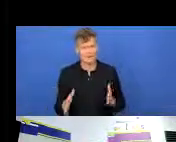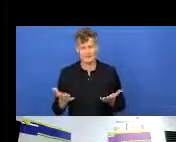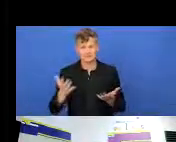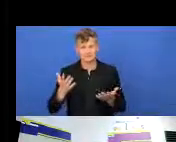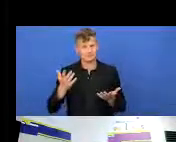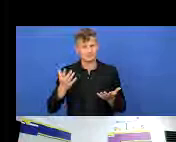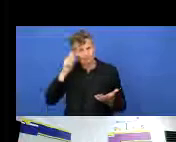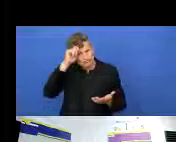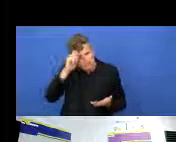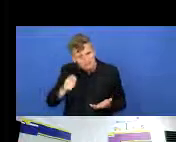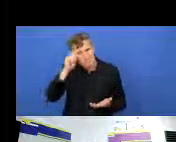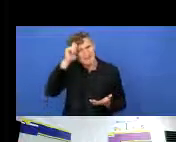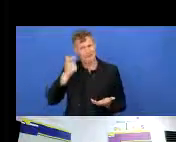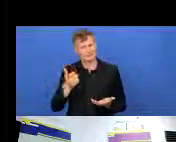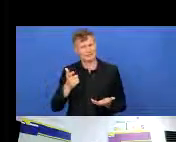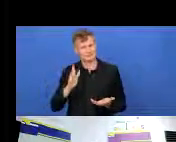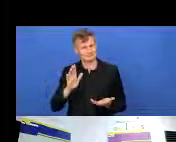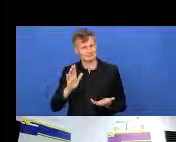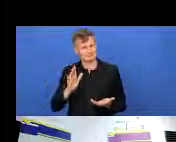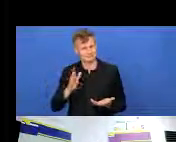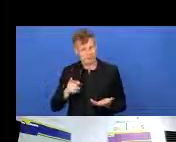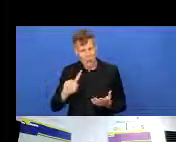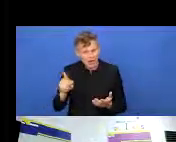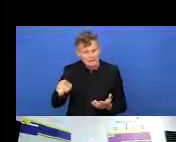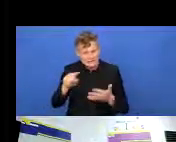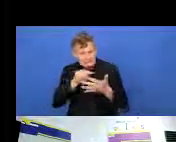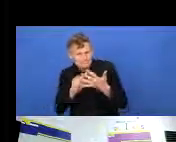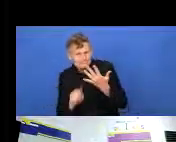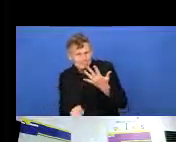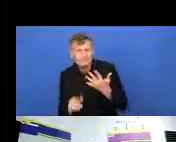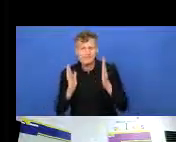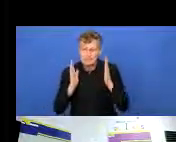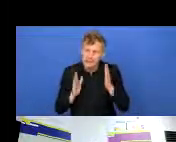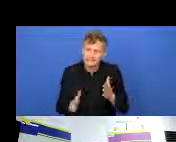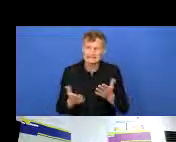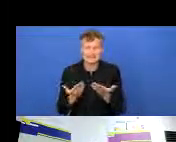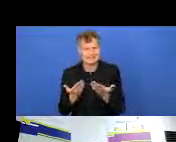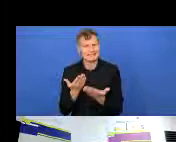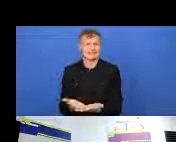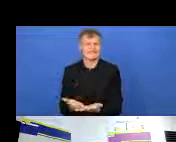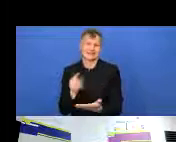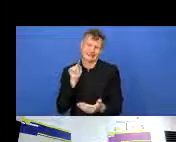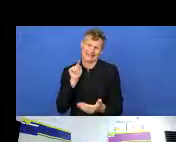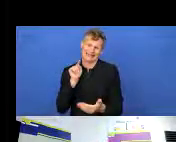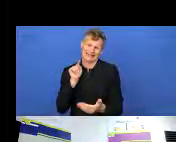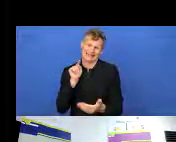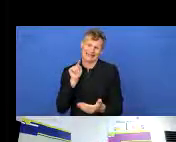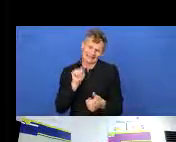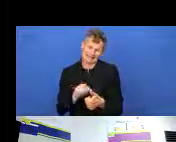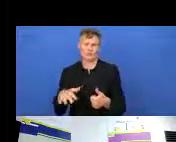qui jalonnent leur parcours et constituent des étapes charnières justifiant une sensibilité accrue.